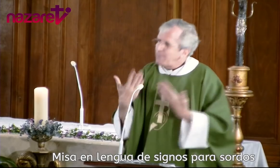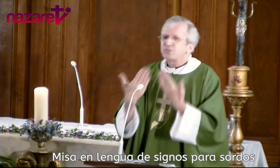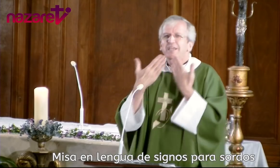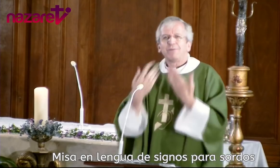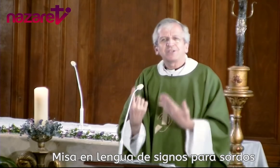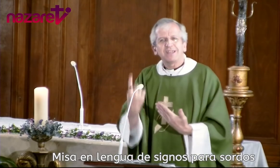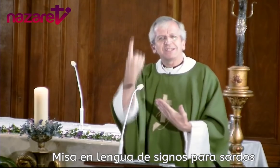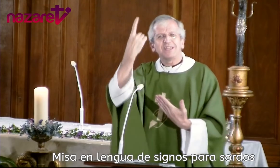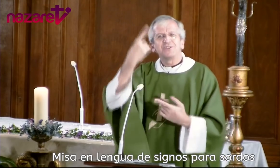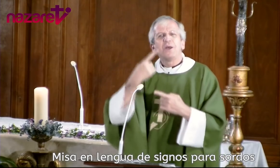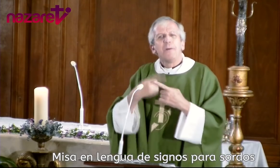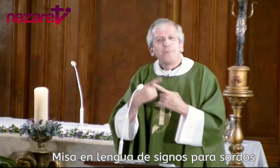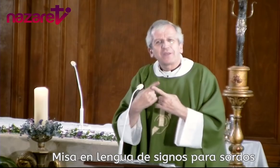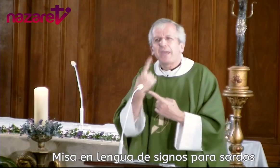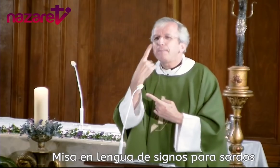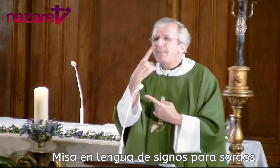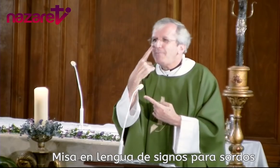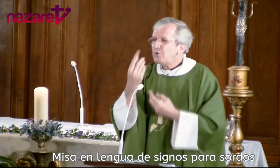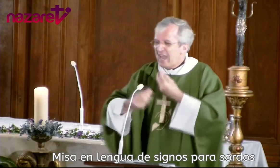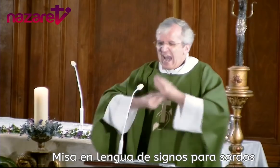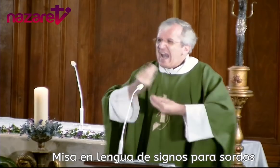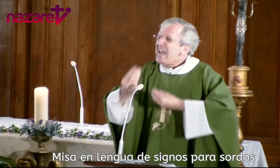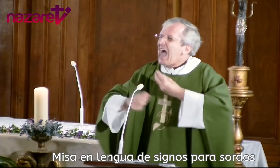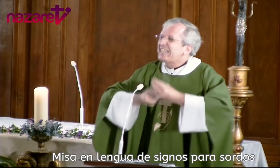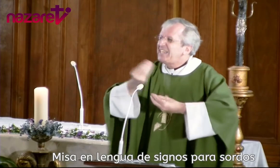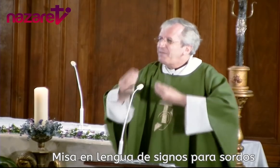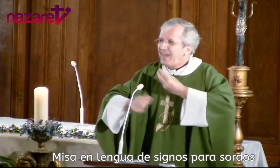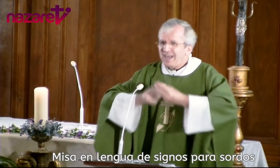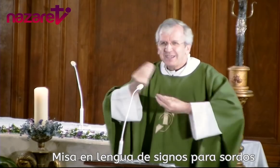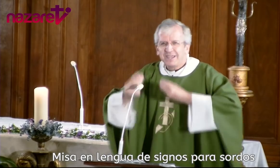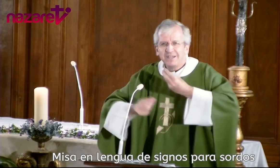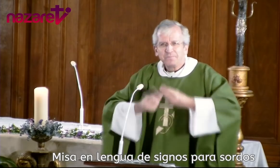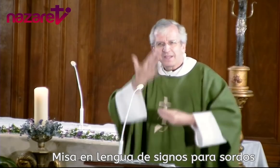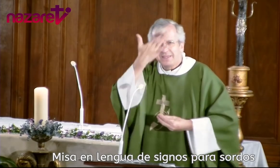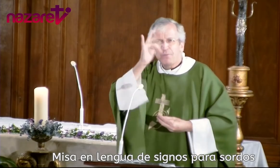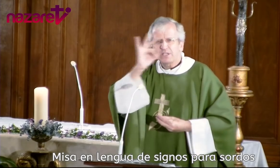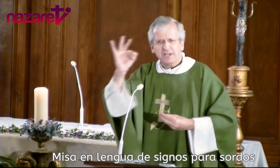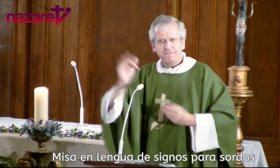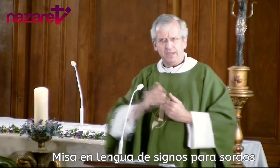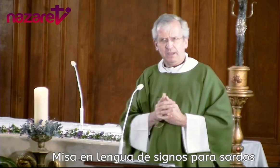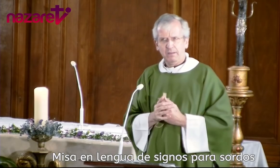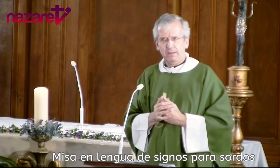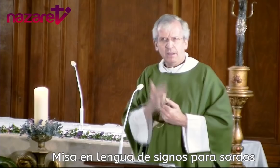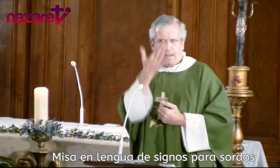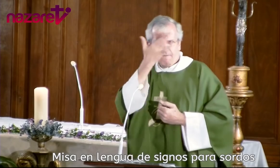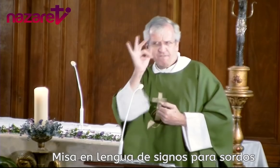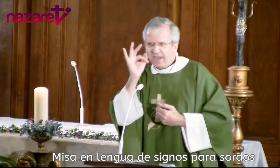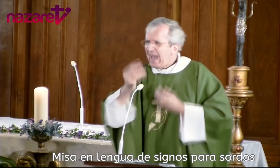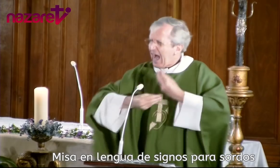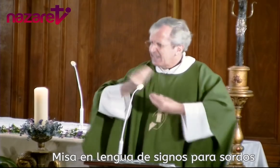y damos gracias a Dios porque vemos la actividad de vuestra fe. Fe,